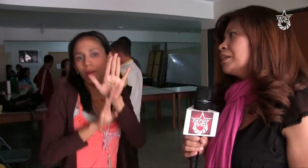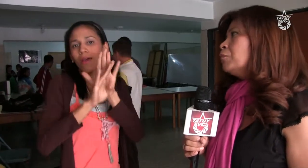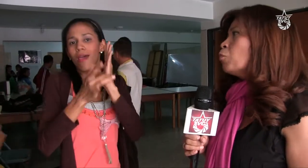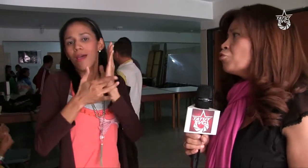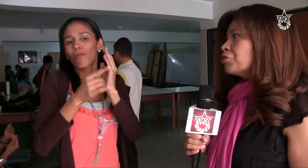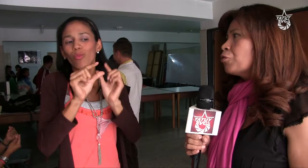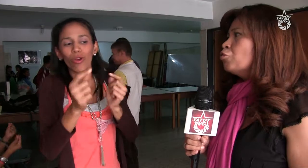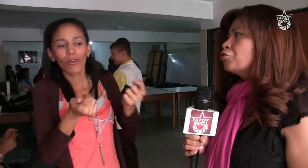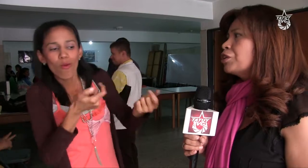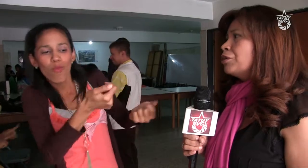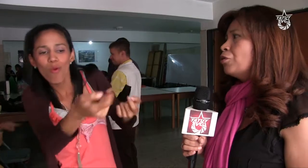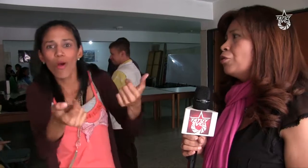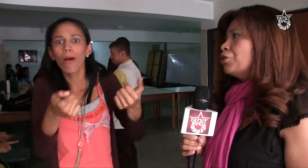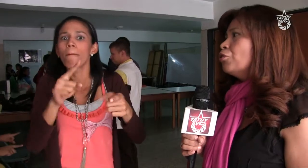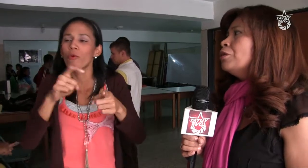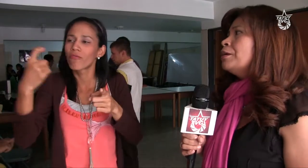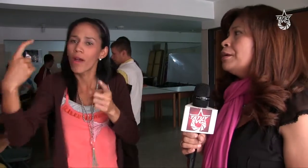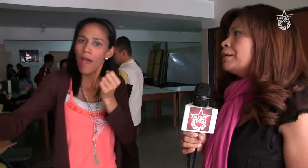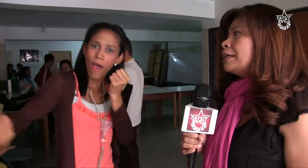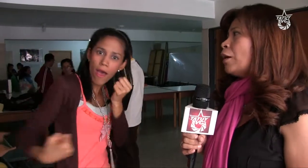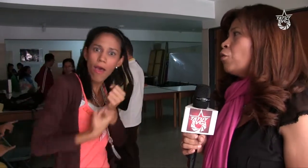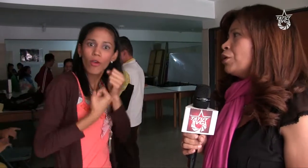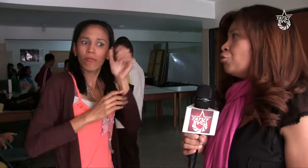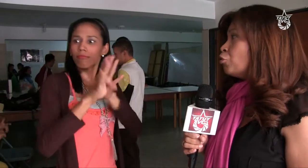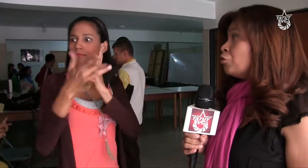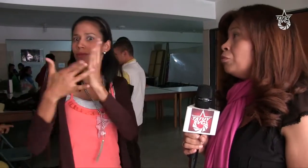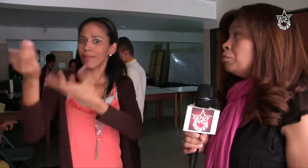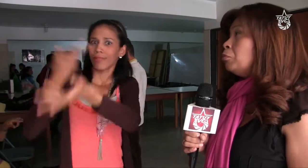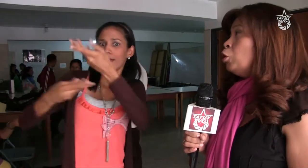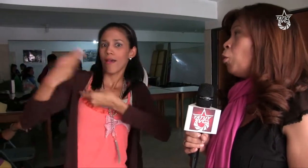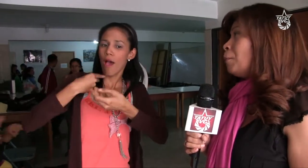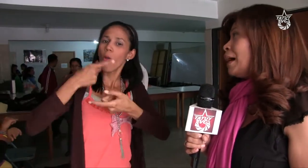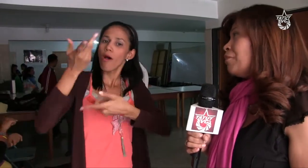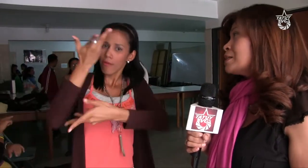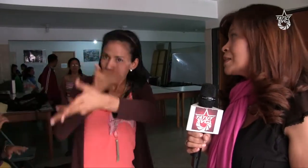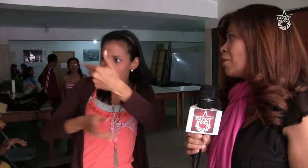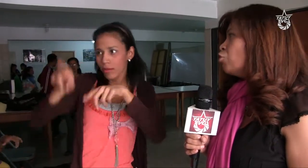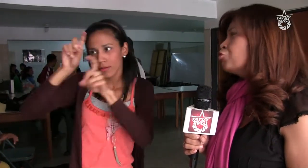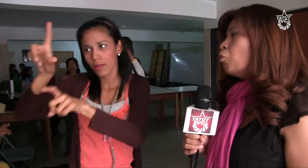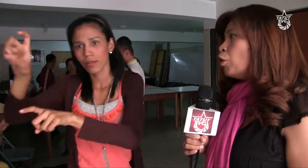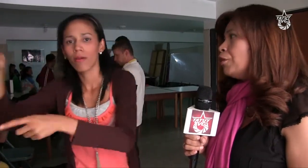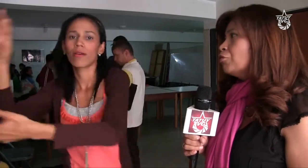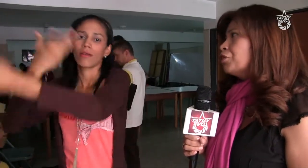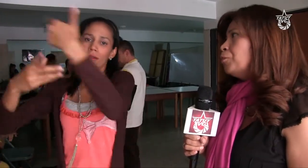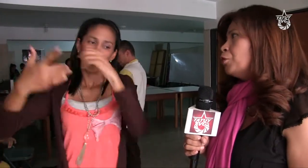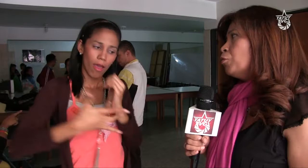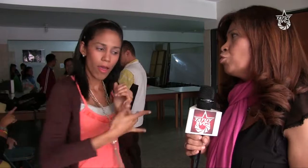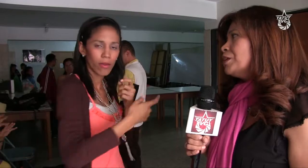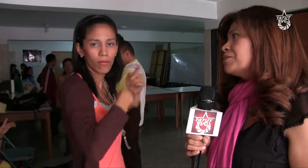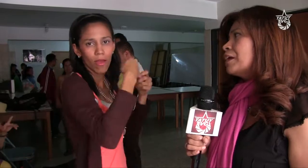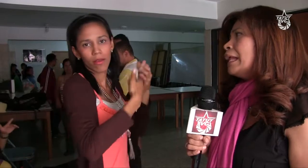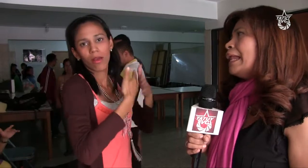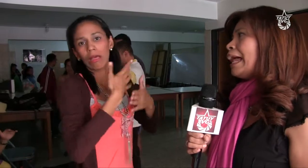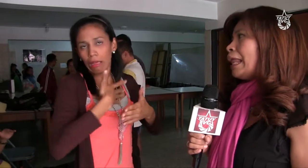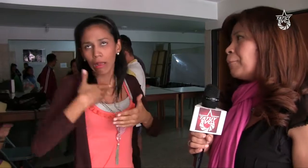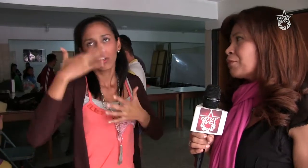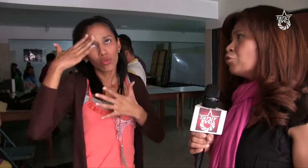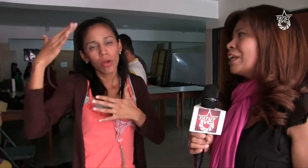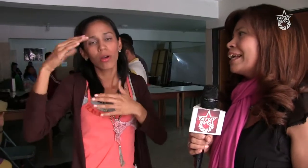que tenemos muchos recursos tecnológicos que aunque no son los más avanzados, son buenos y podemos utilizar a las personas que